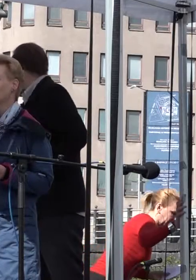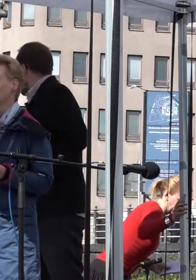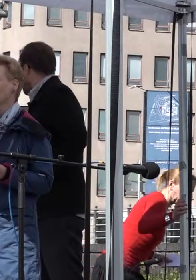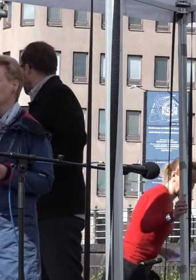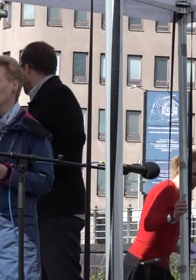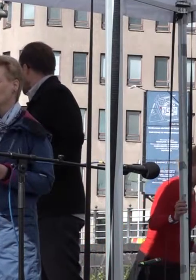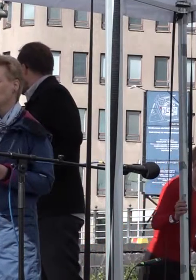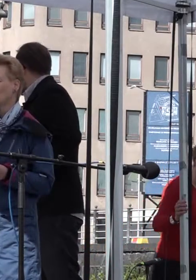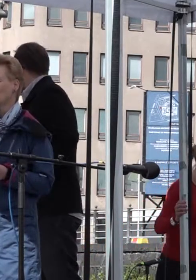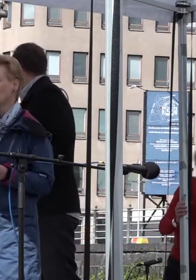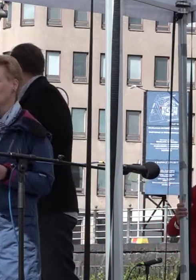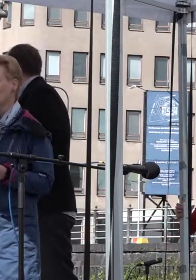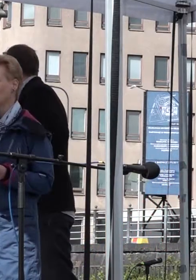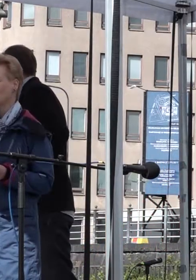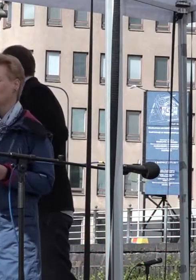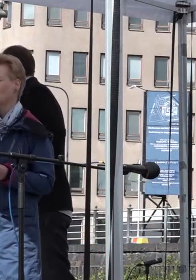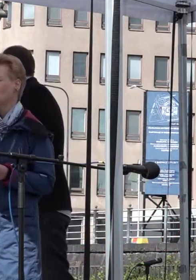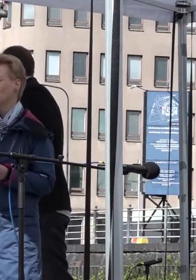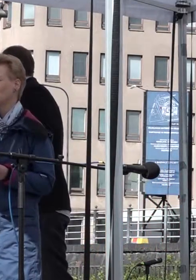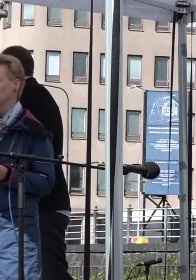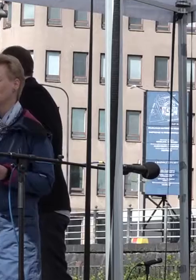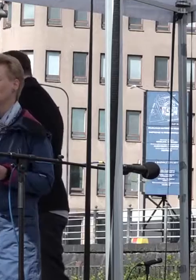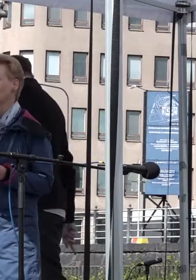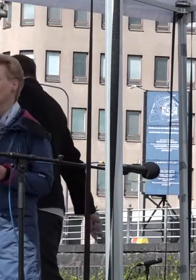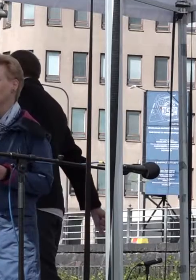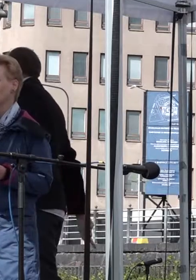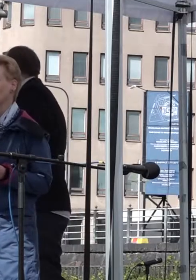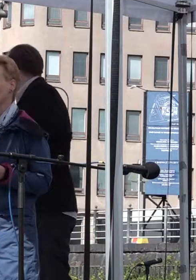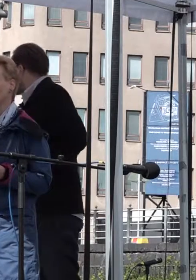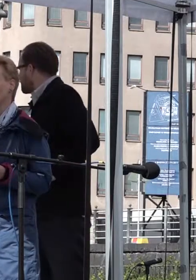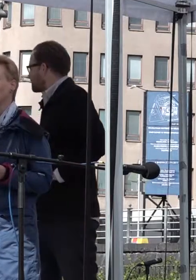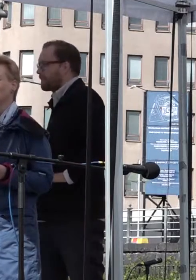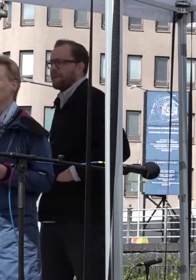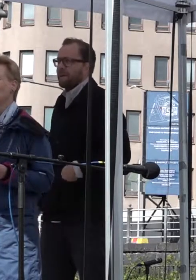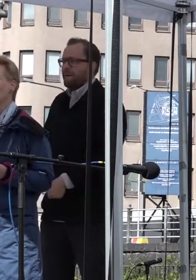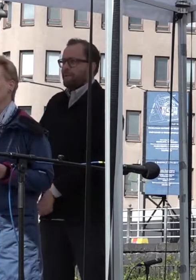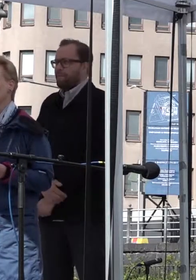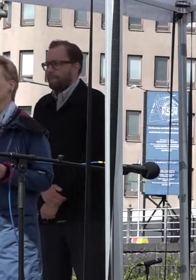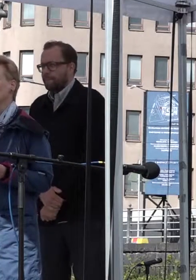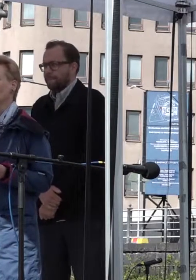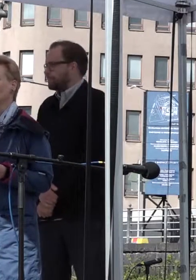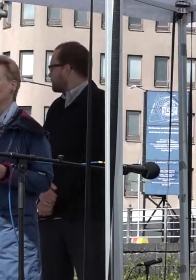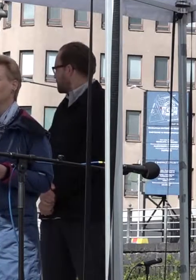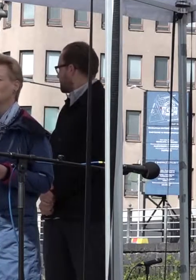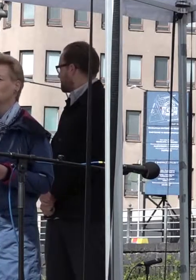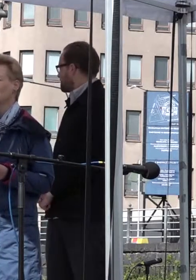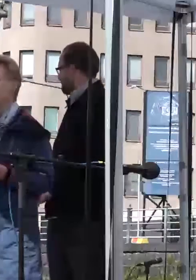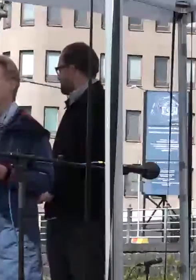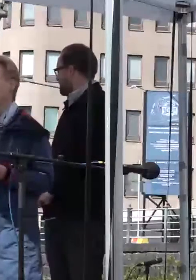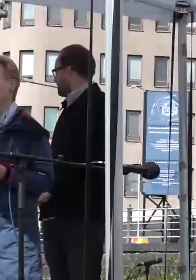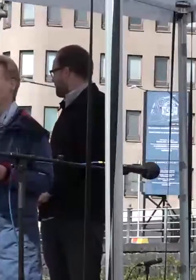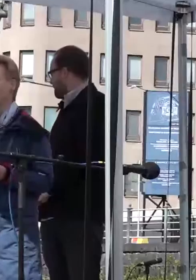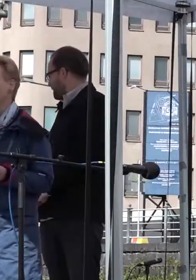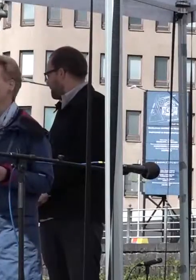tärkeää asiaa tuosta sopimuksen sisällöstä ja toimeenpanosta. Se ensimmäinen asia on se, että niin kuin siellä sopimuksessa sanotaan, että sopimus